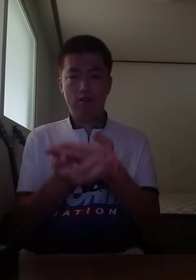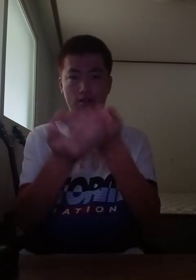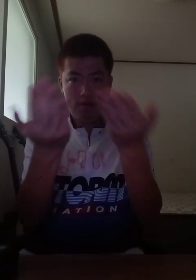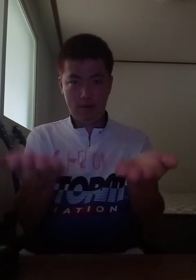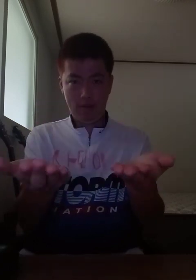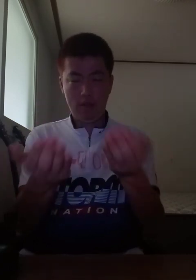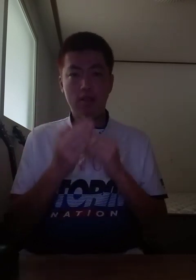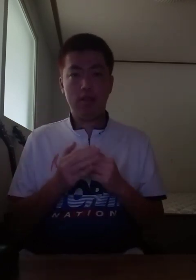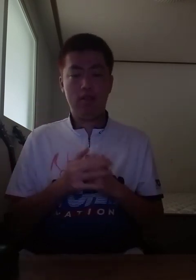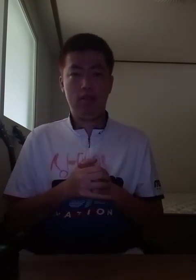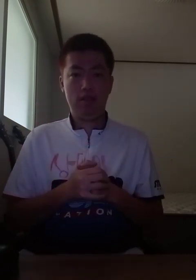기자입니다.